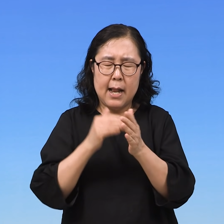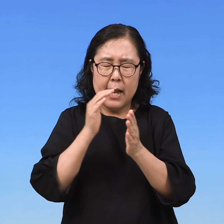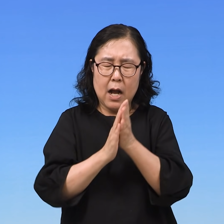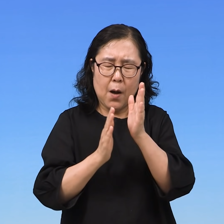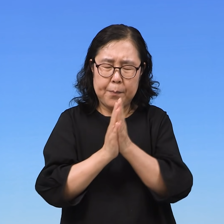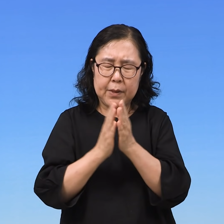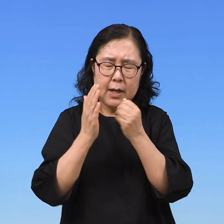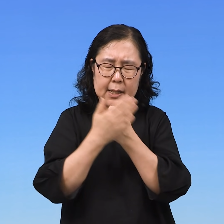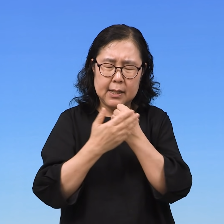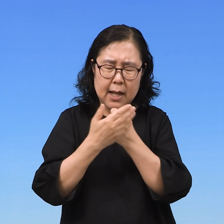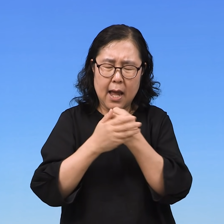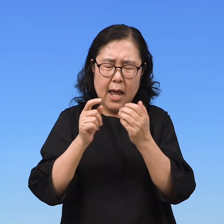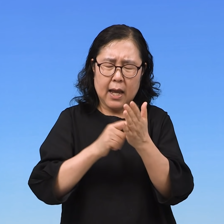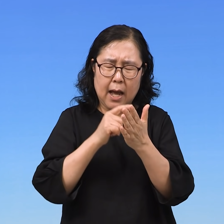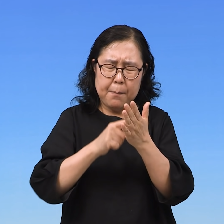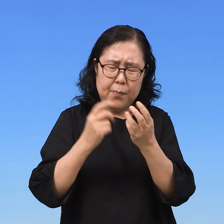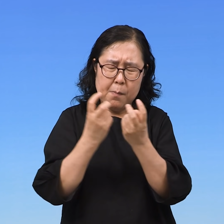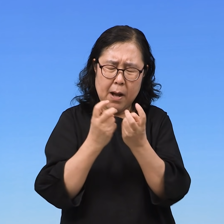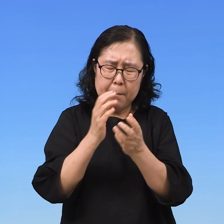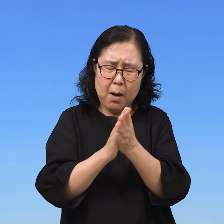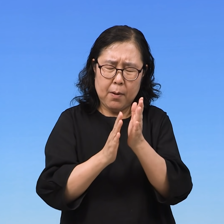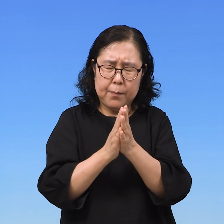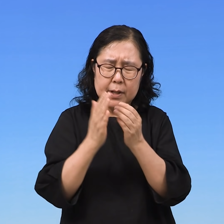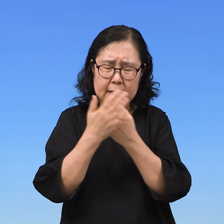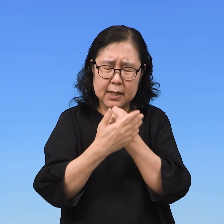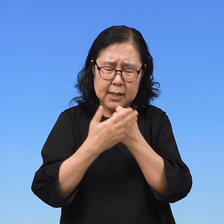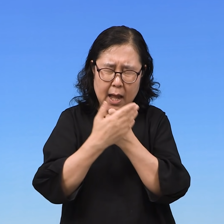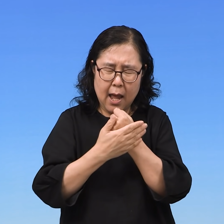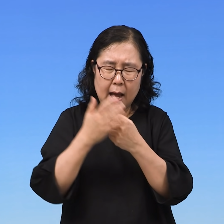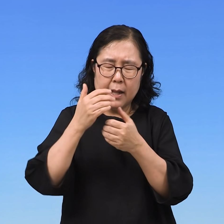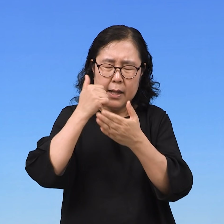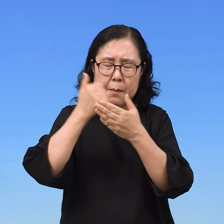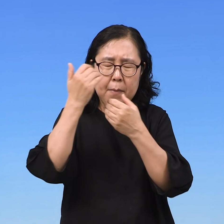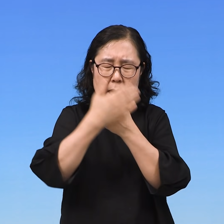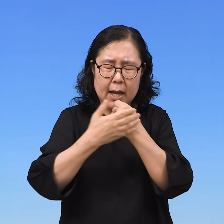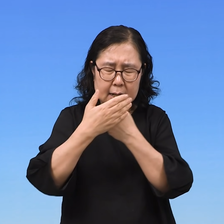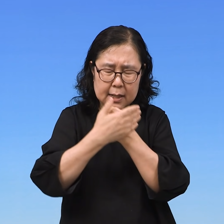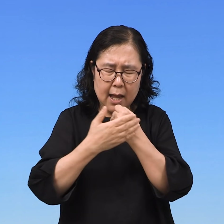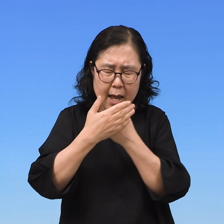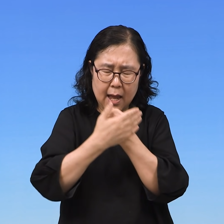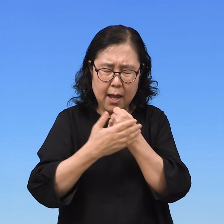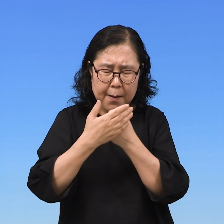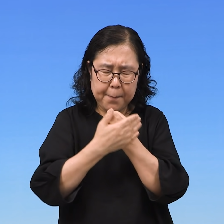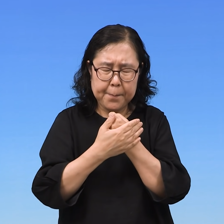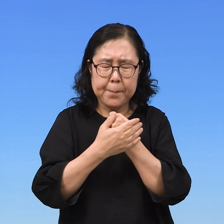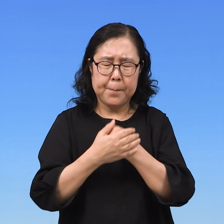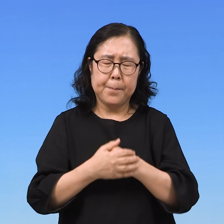한량 없는 은혜, 갚을 길 없는 은혜, 하나님 그 은혜의 자녀